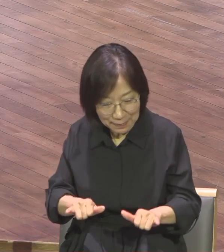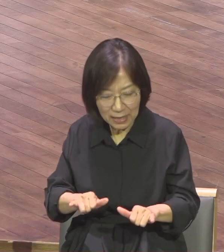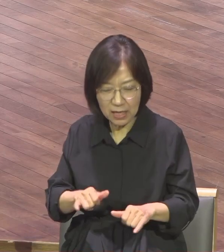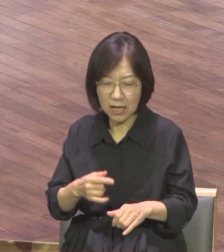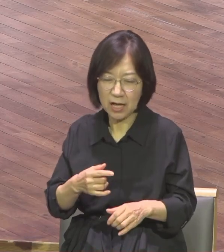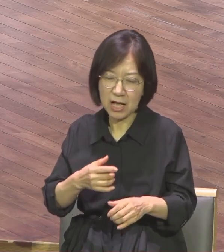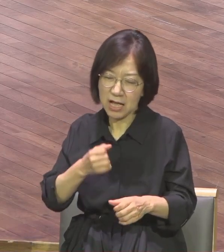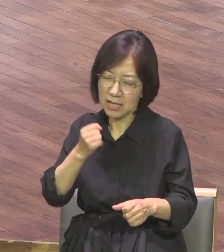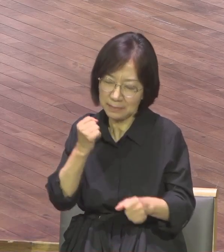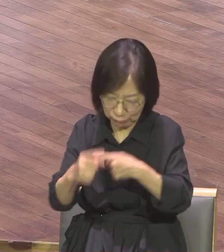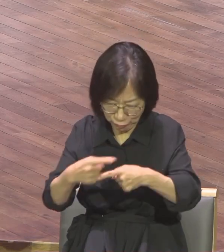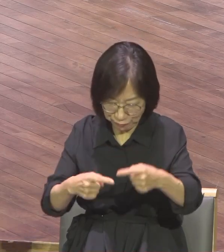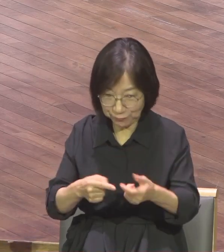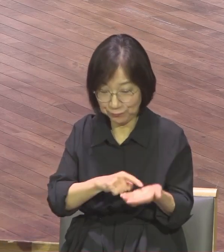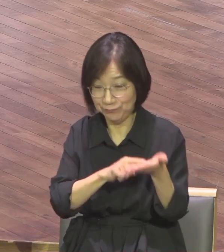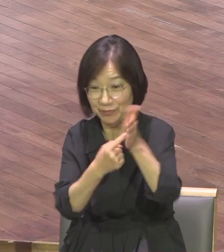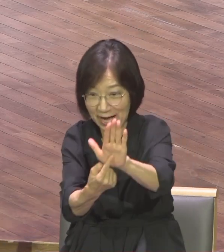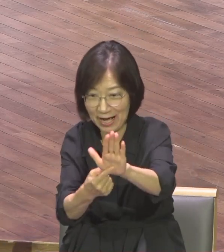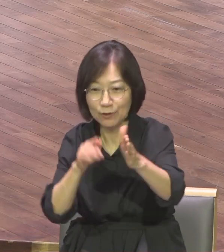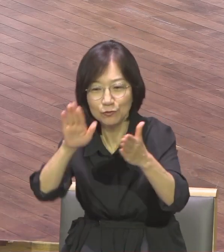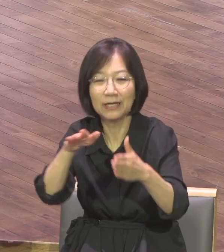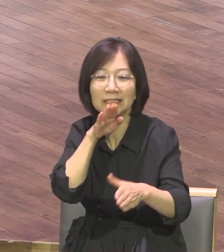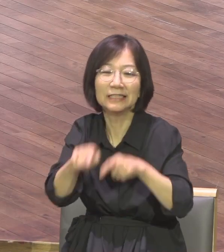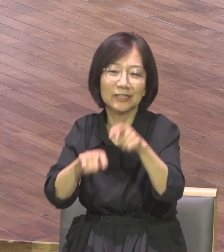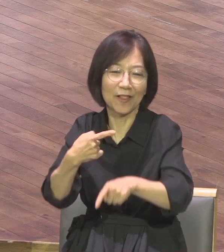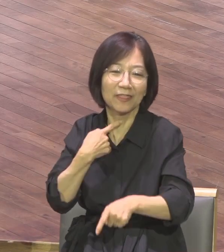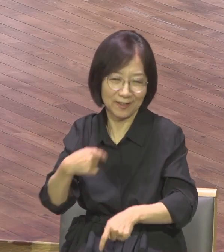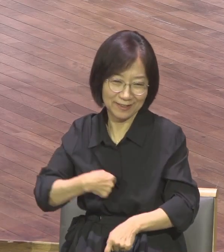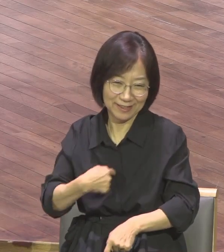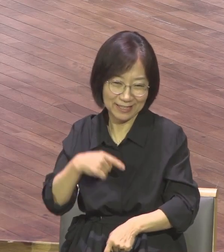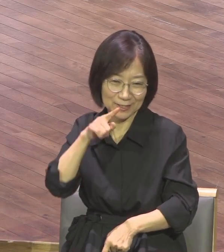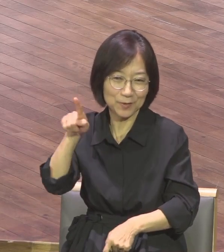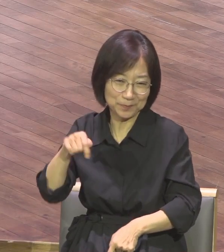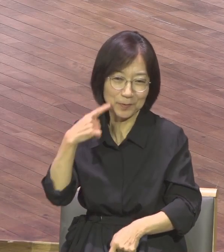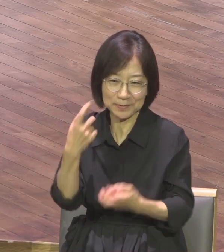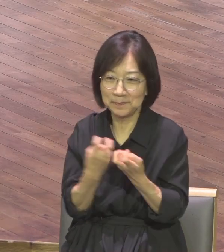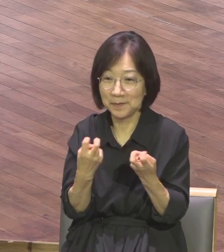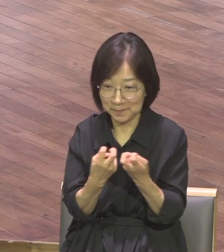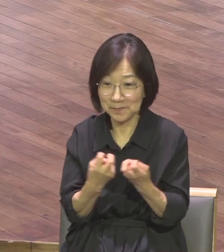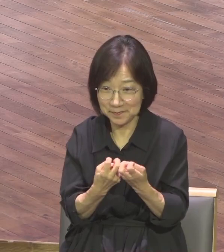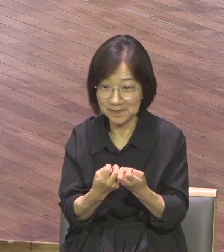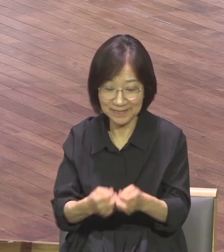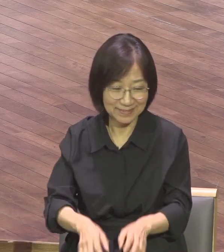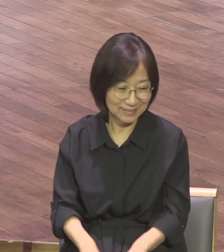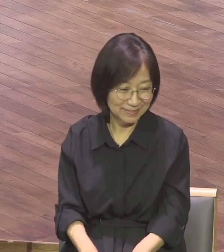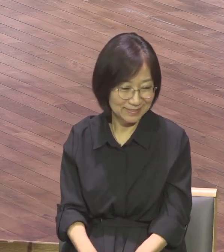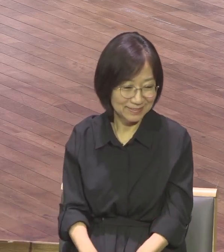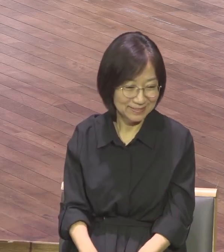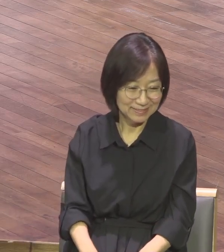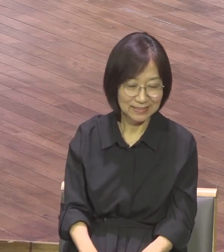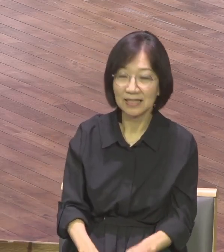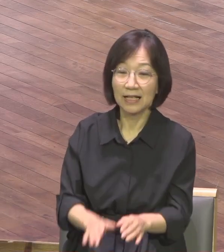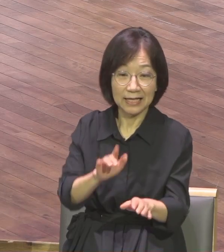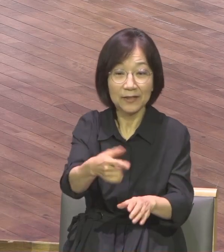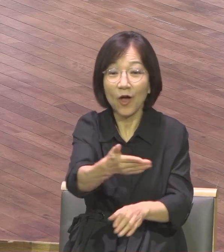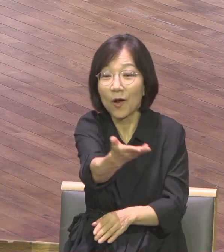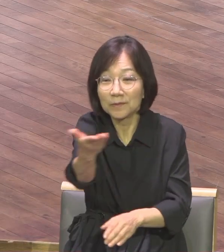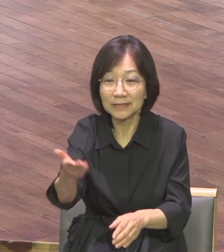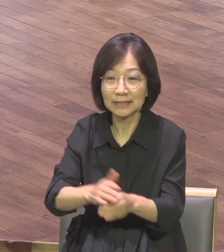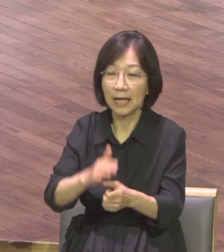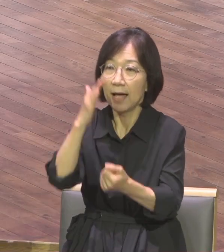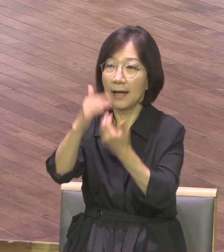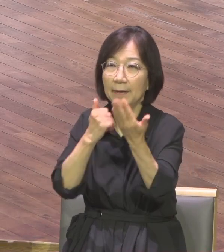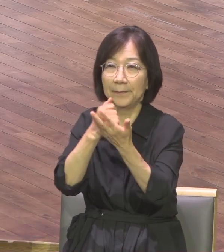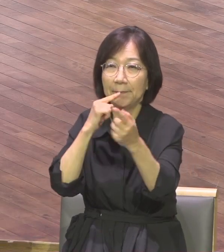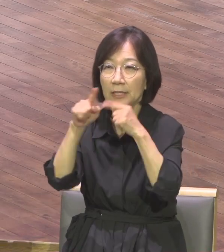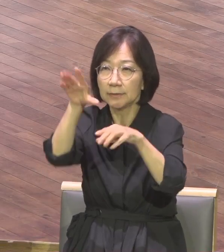응답받았어요. 응답받는 신앙생활은요. 하나님이 말씀이 내 마음에